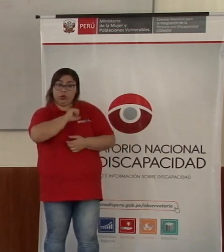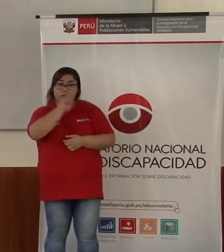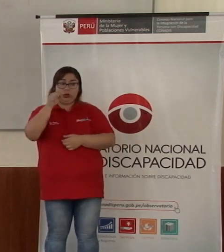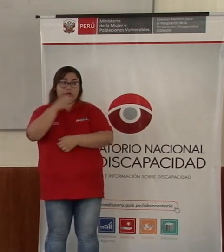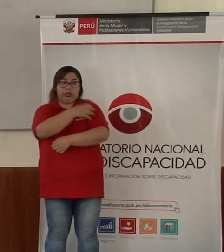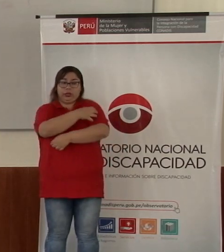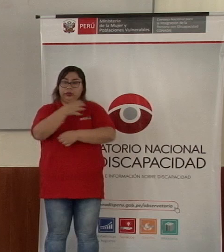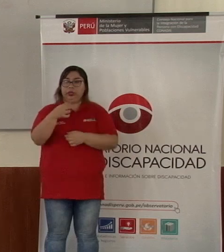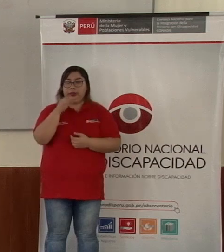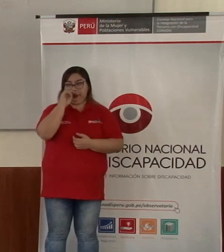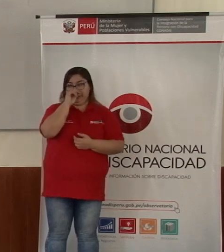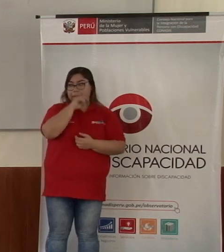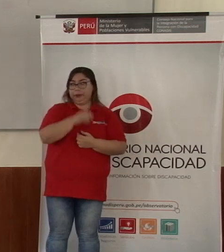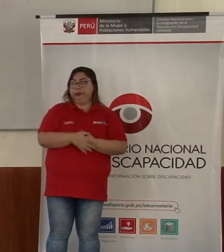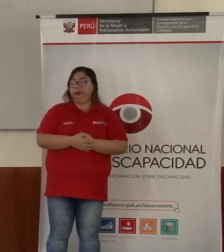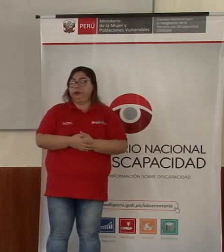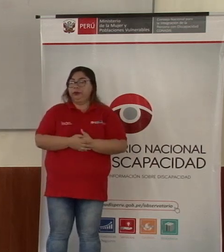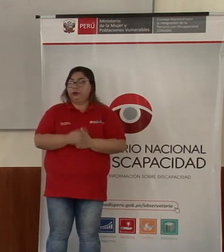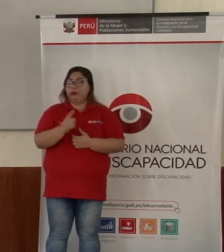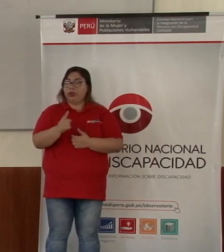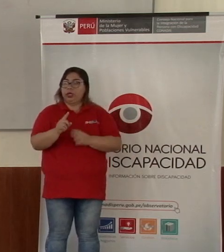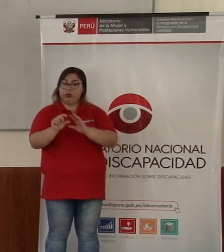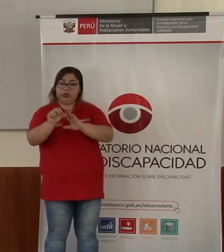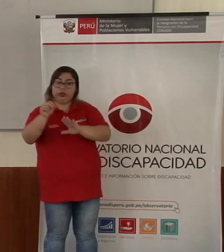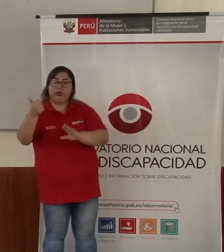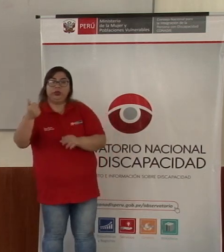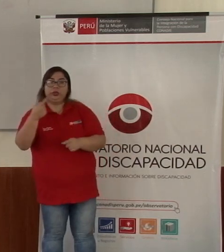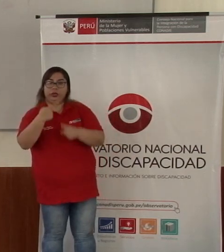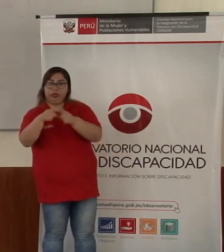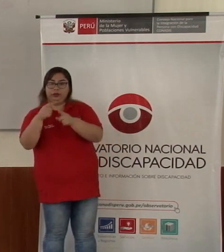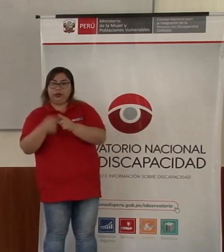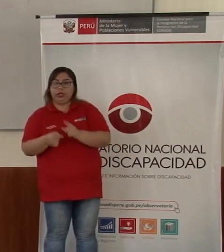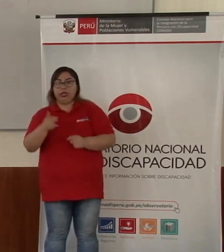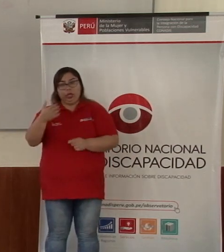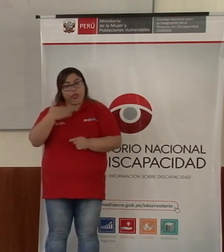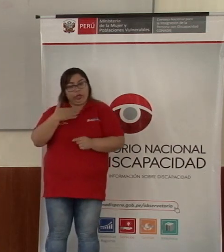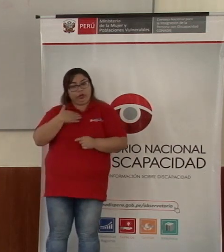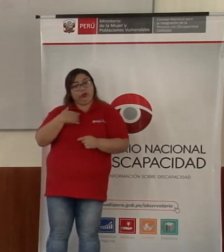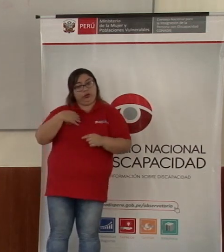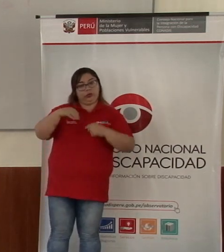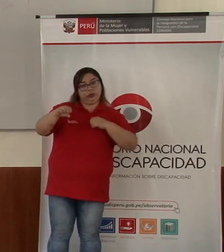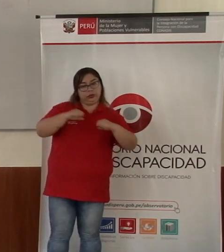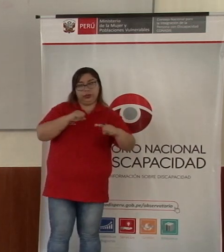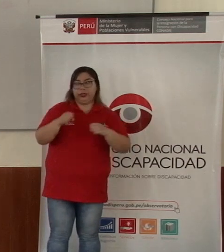derechos, que es una situación diferente a que tú los ejercites.